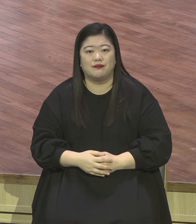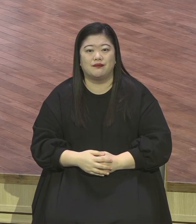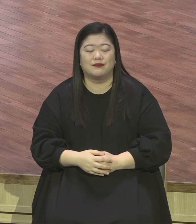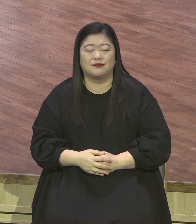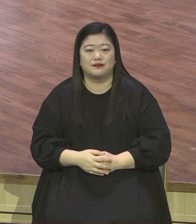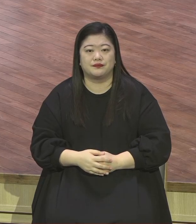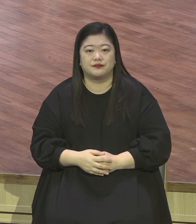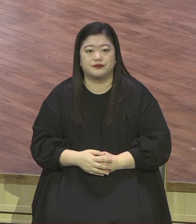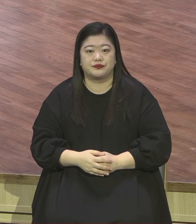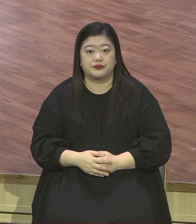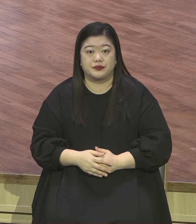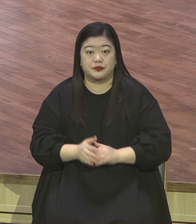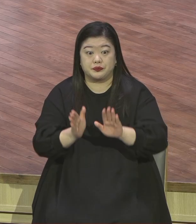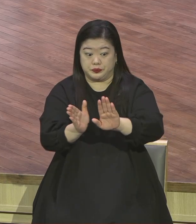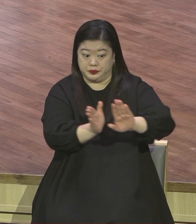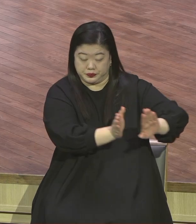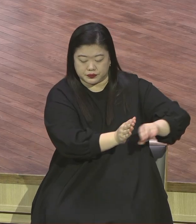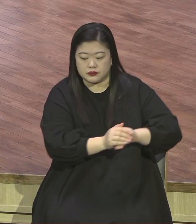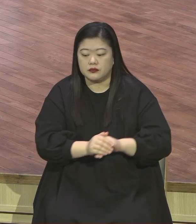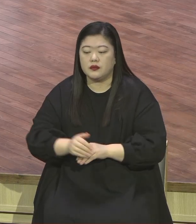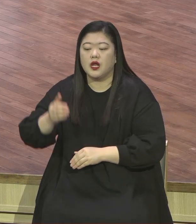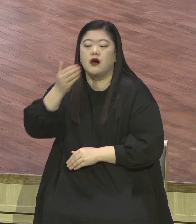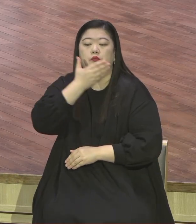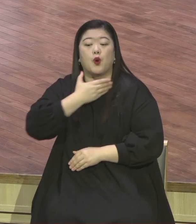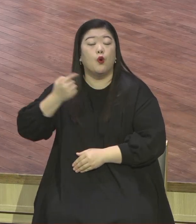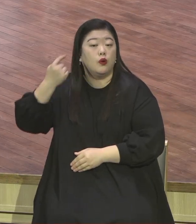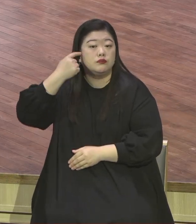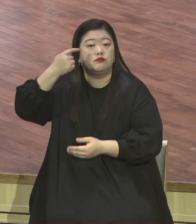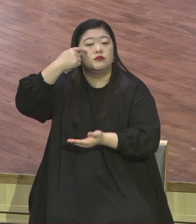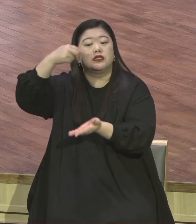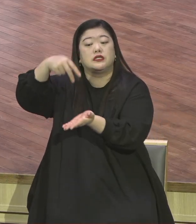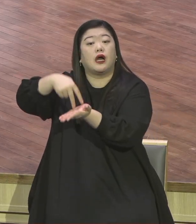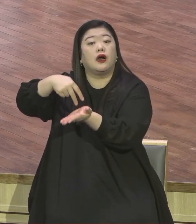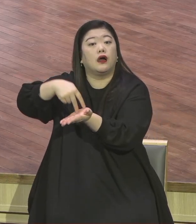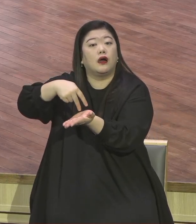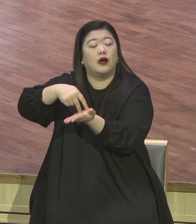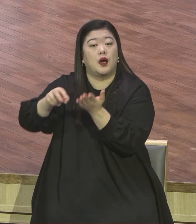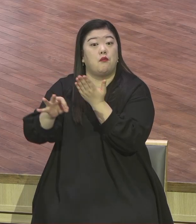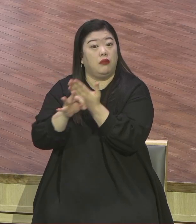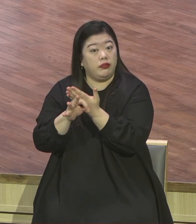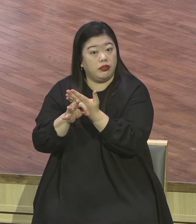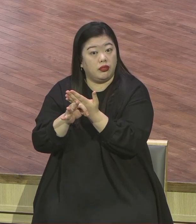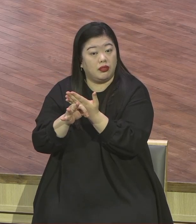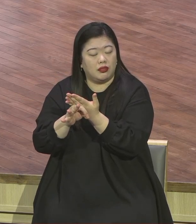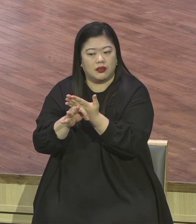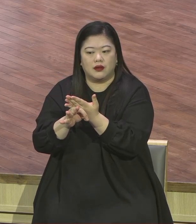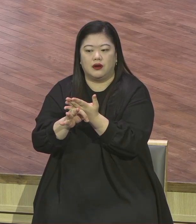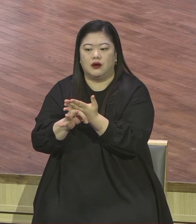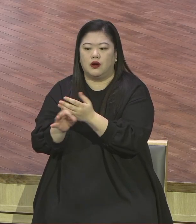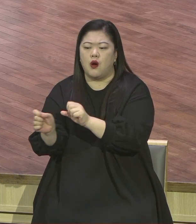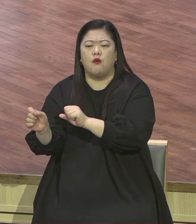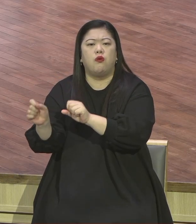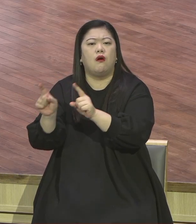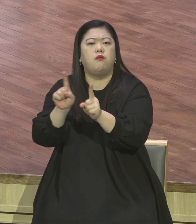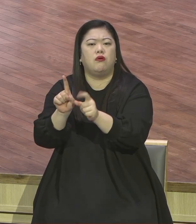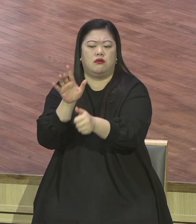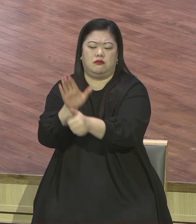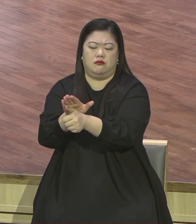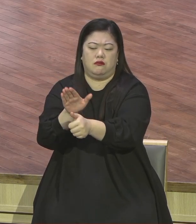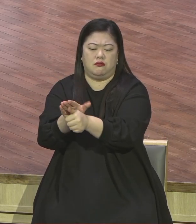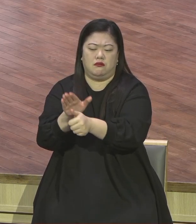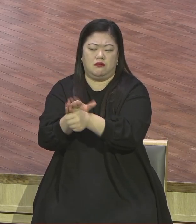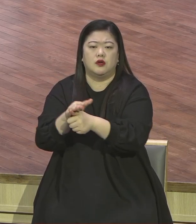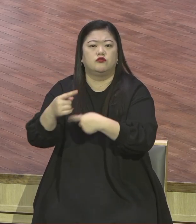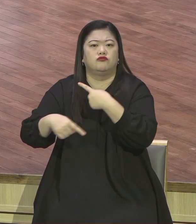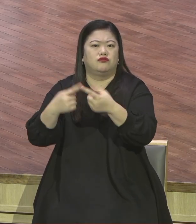반면에 복음적 수용의 모습을 보게 되면요 복음적인 사람의 특징은 살림이다. 살려 사람을 살려요. 힘을